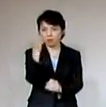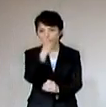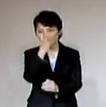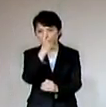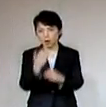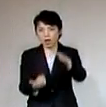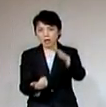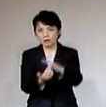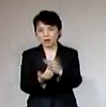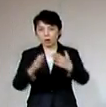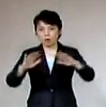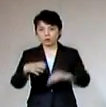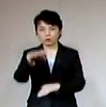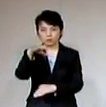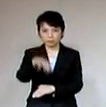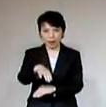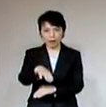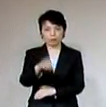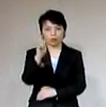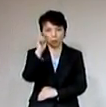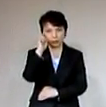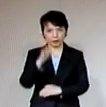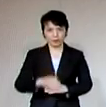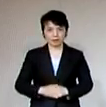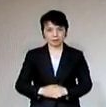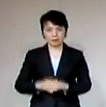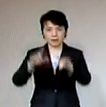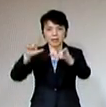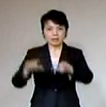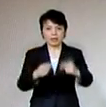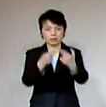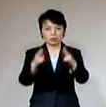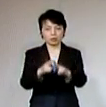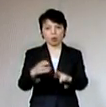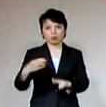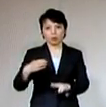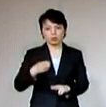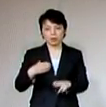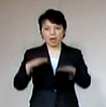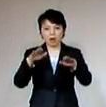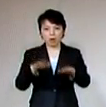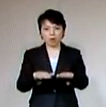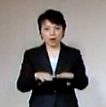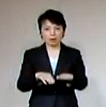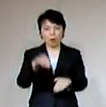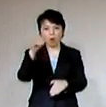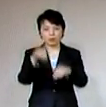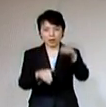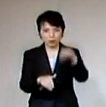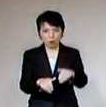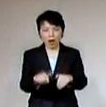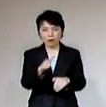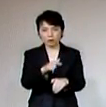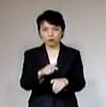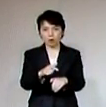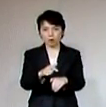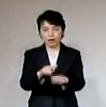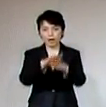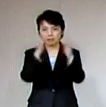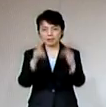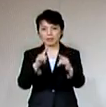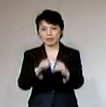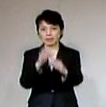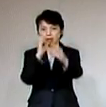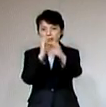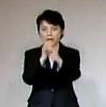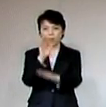最高熟議の札と思っております。生活の党として、今回の参議院選挙はどのような全体的展